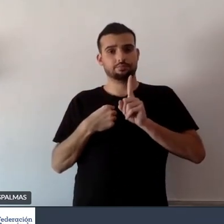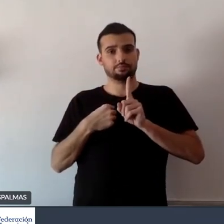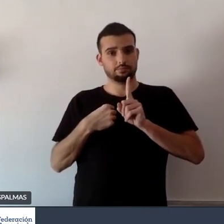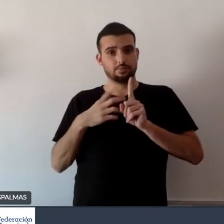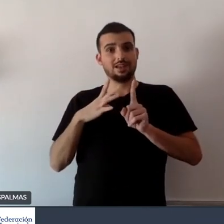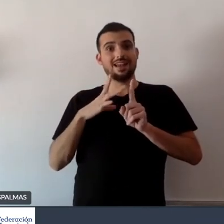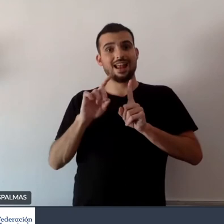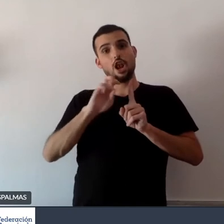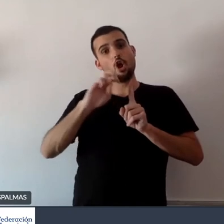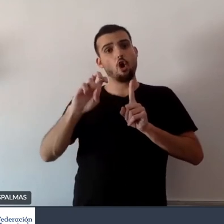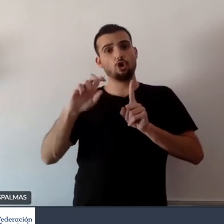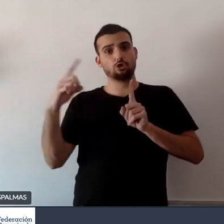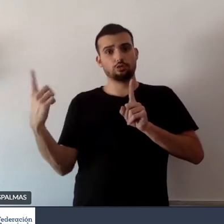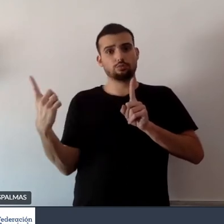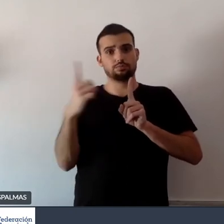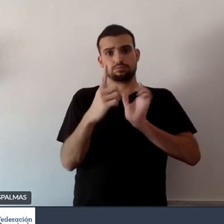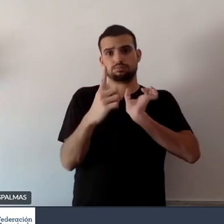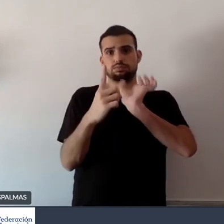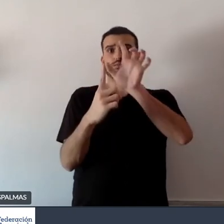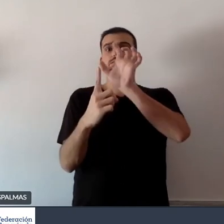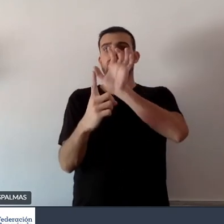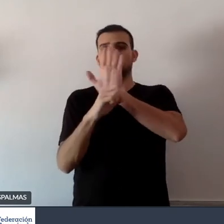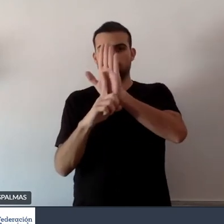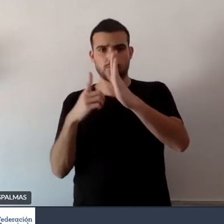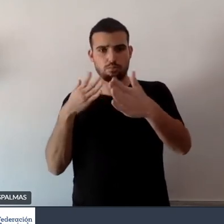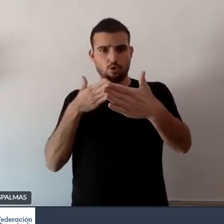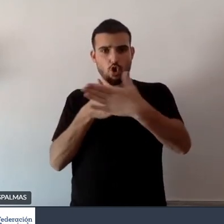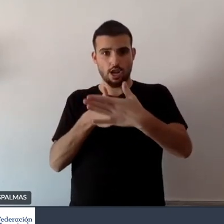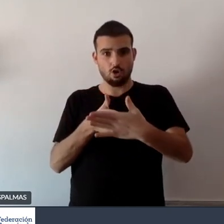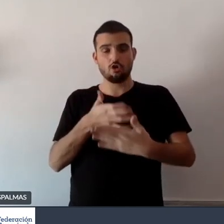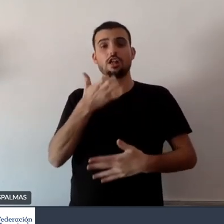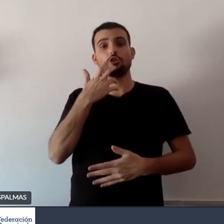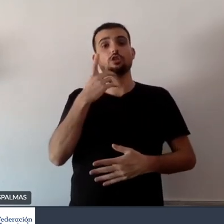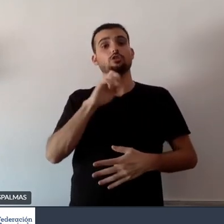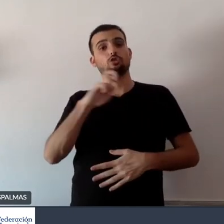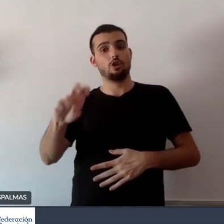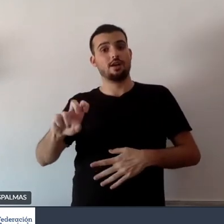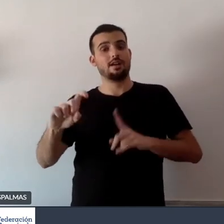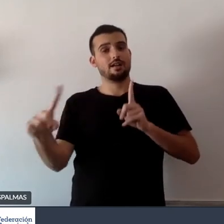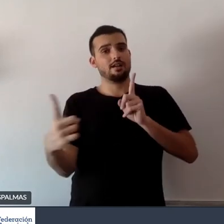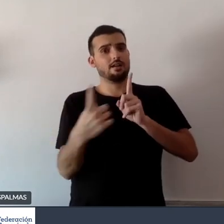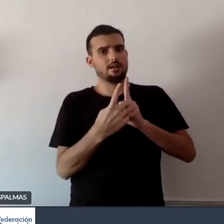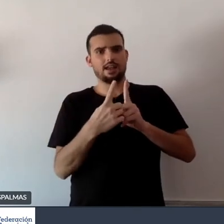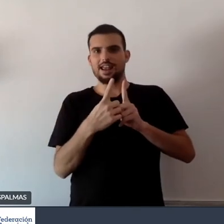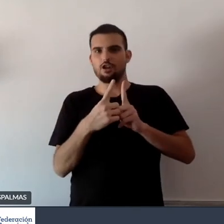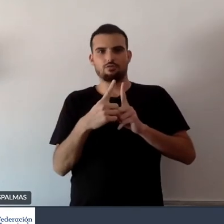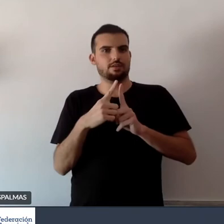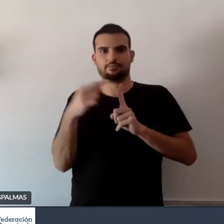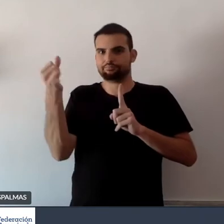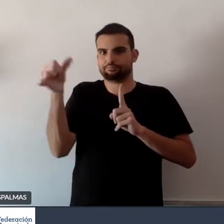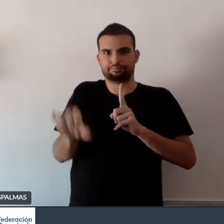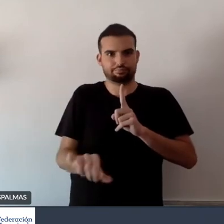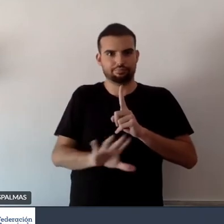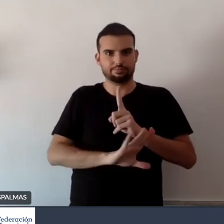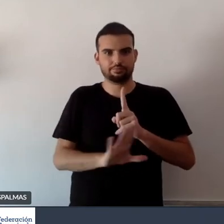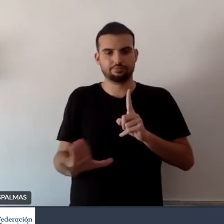parar la penetración en el caso de problemas, porque el jugador defensor está muy, muy hundido.